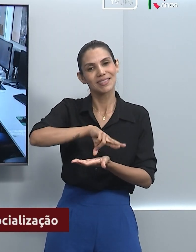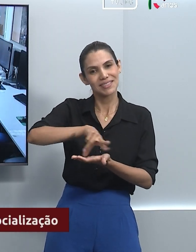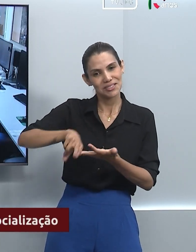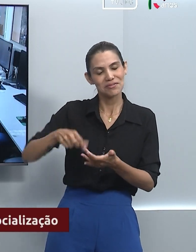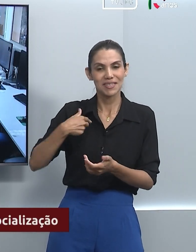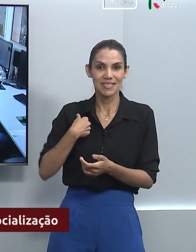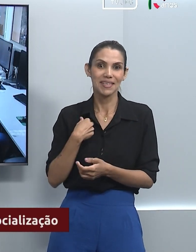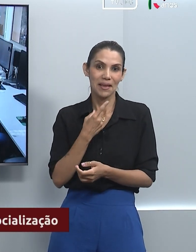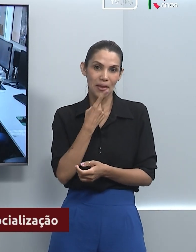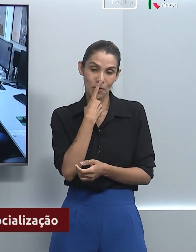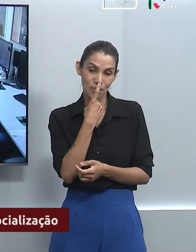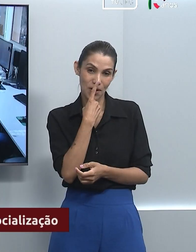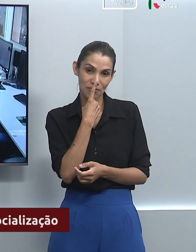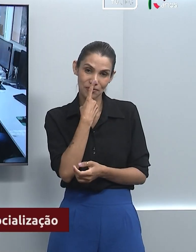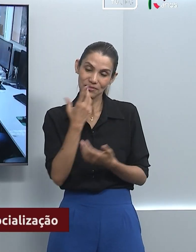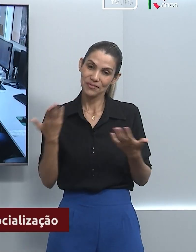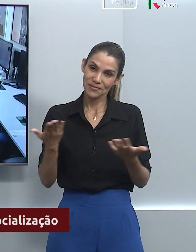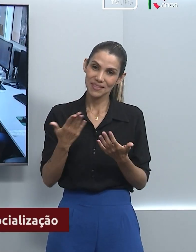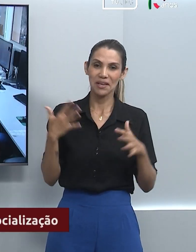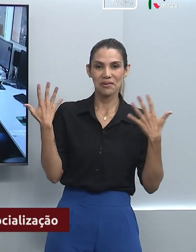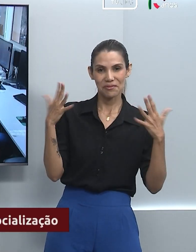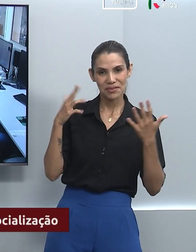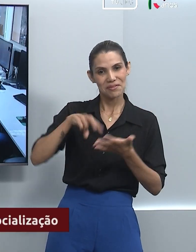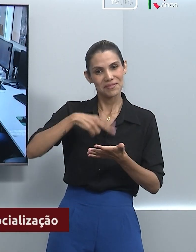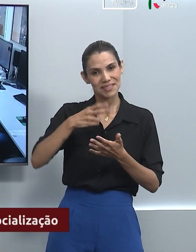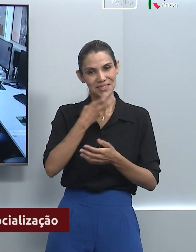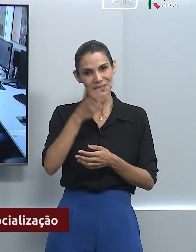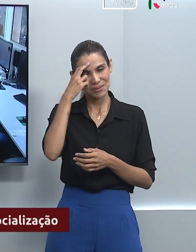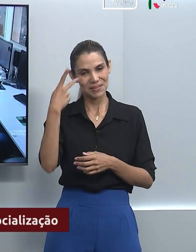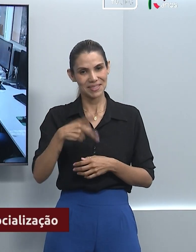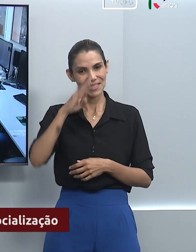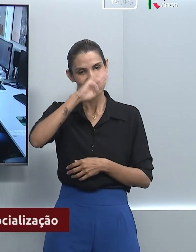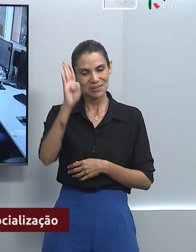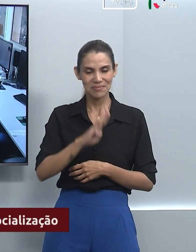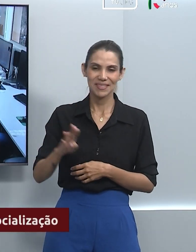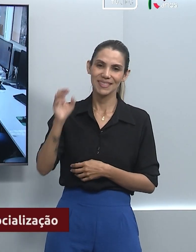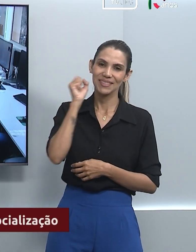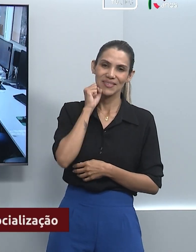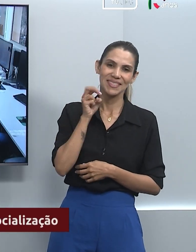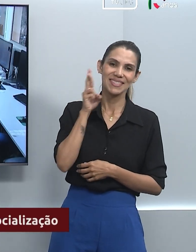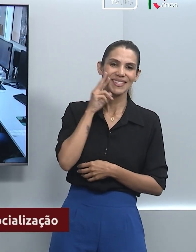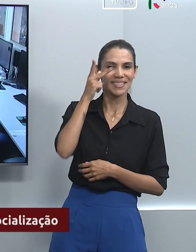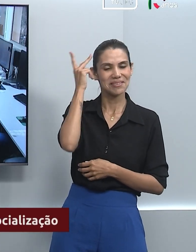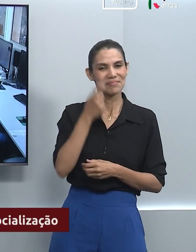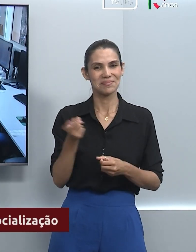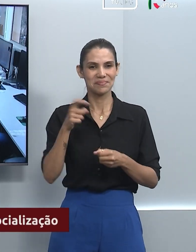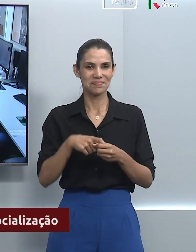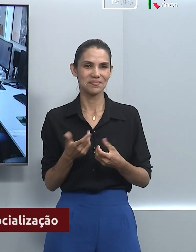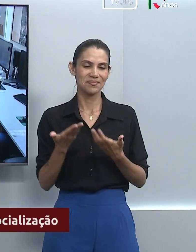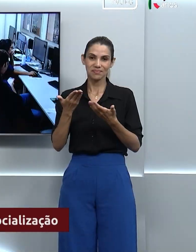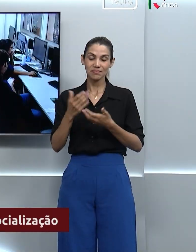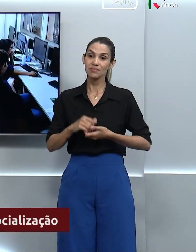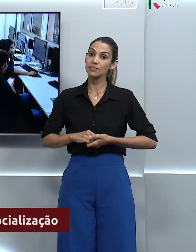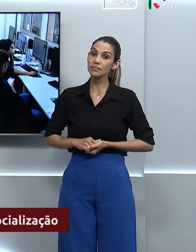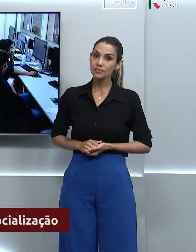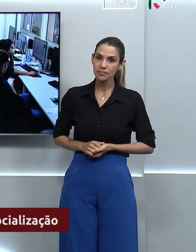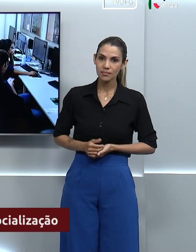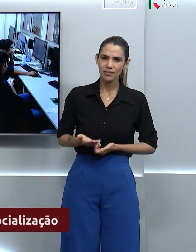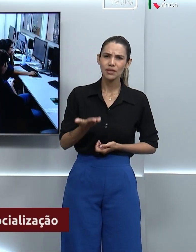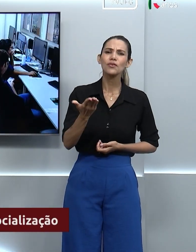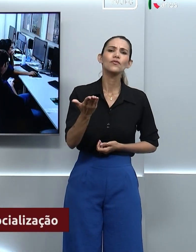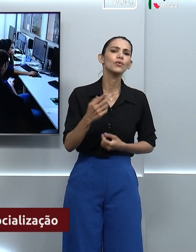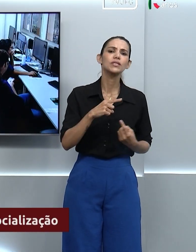dancehall. Viva a dança e a cultura brasileira. Camila e Sara. Bom, Andressa, conta mais um pouquinho, você faz